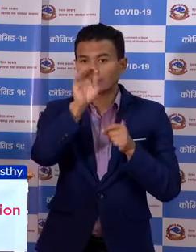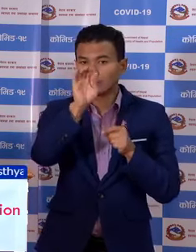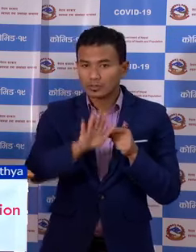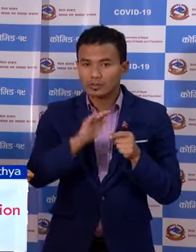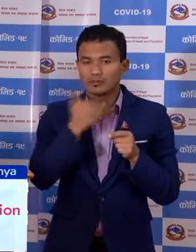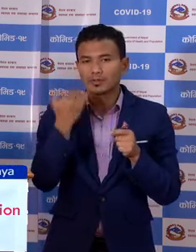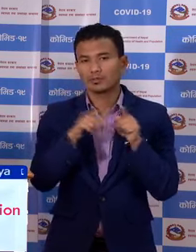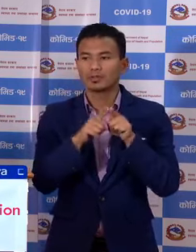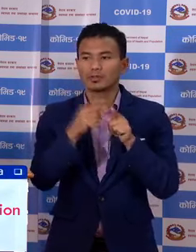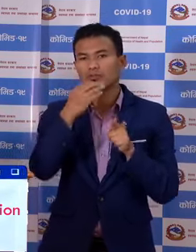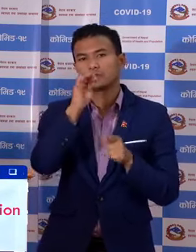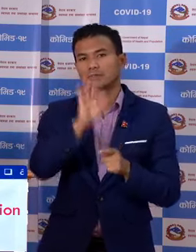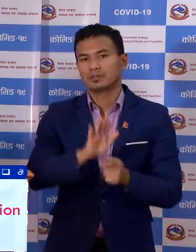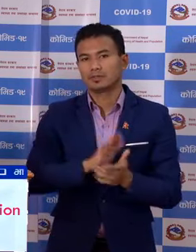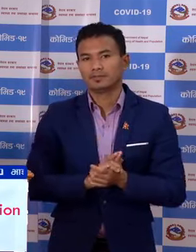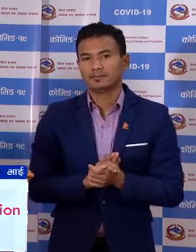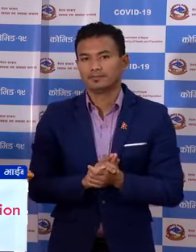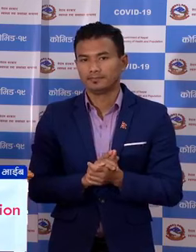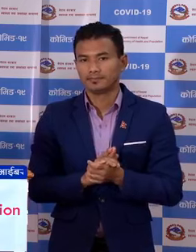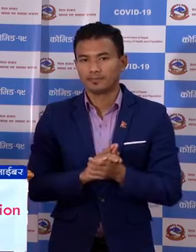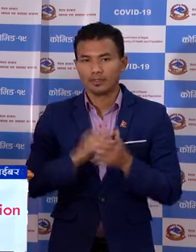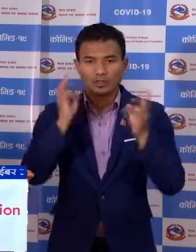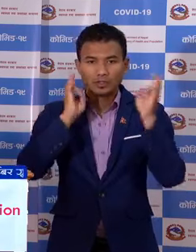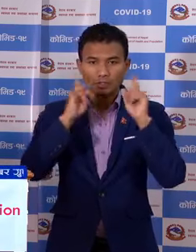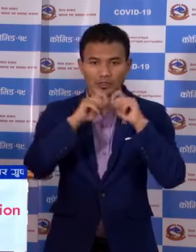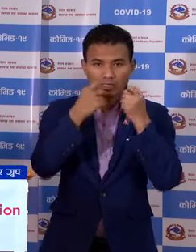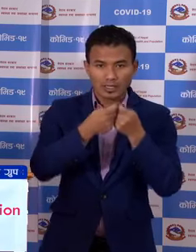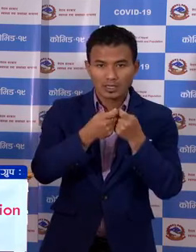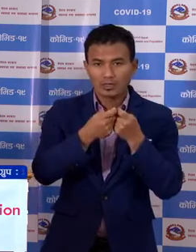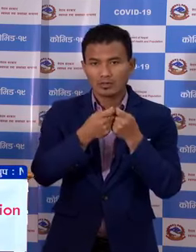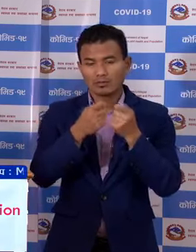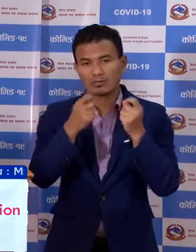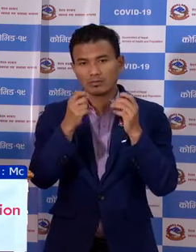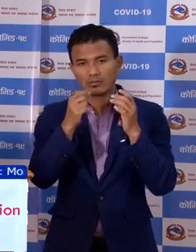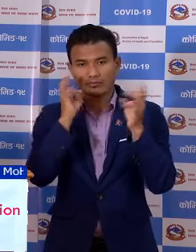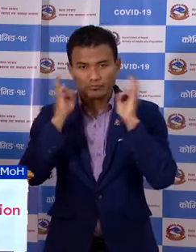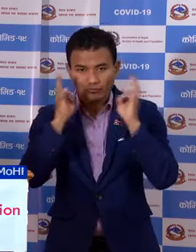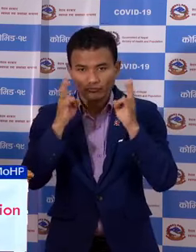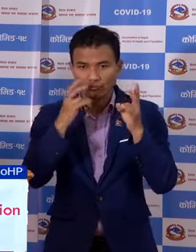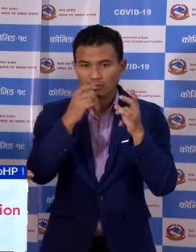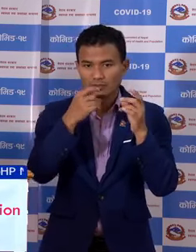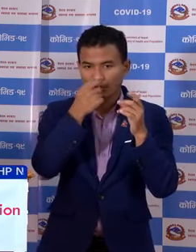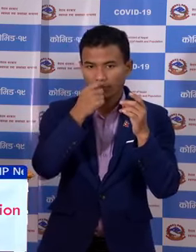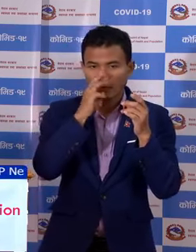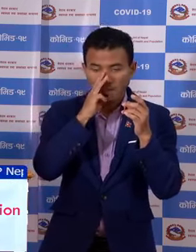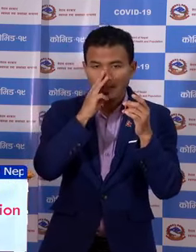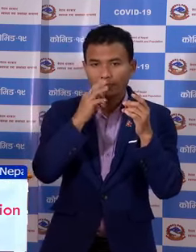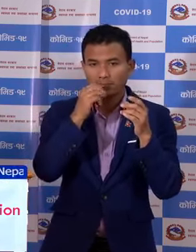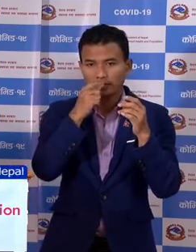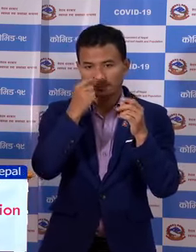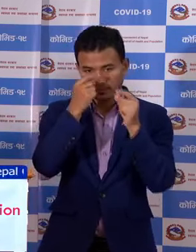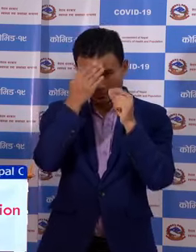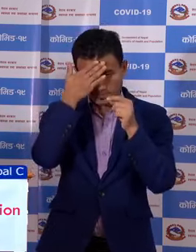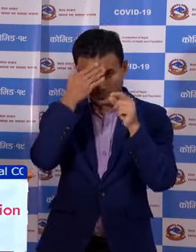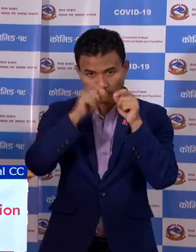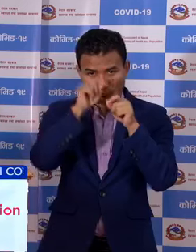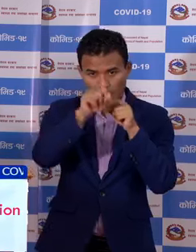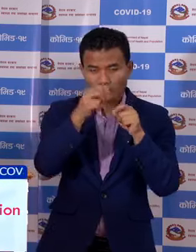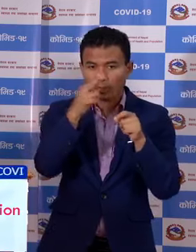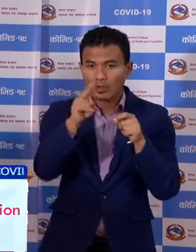मृत्यु समेत हुन सक्छ। शहरी क्षेत्रका घना बस्तीमा संक्रमण भएमा